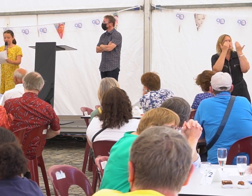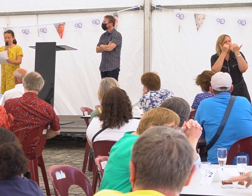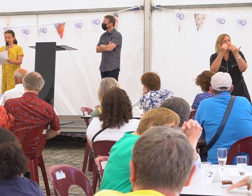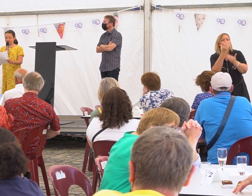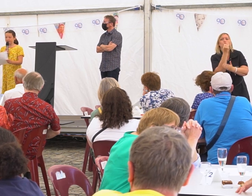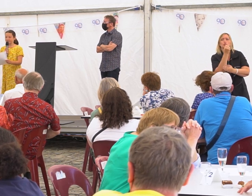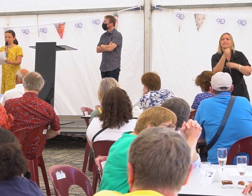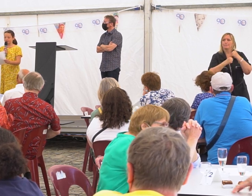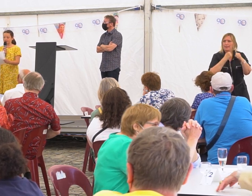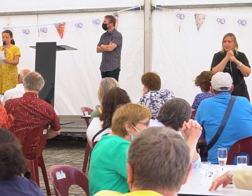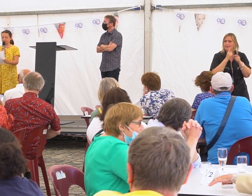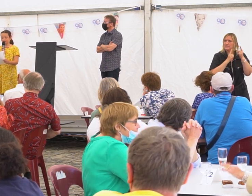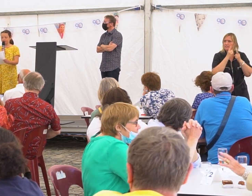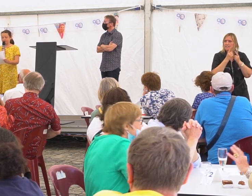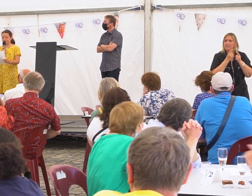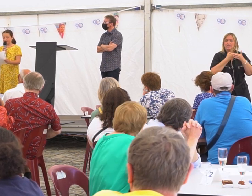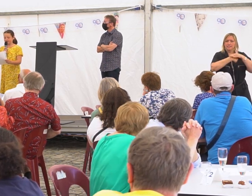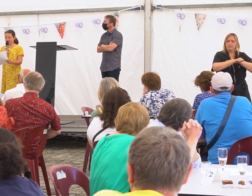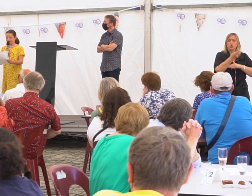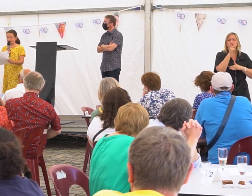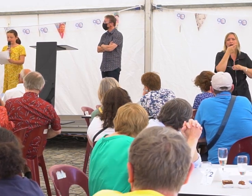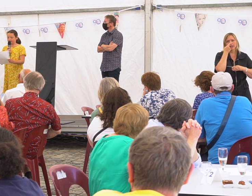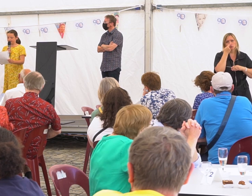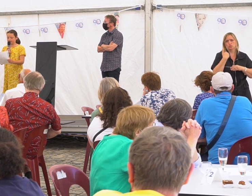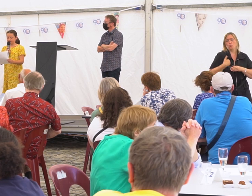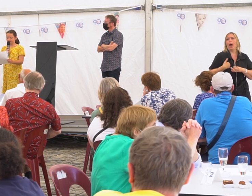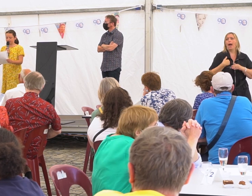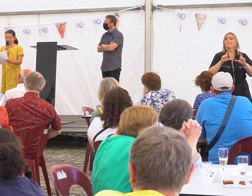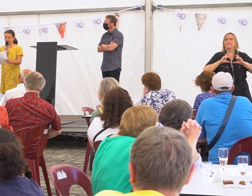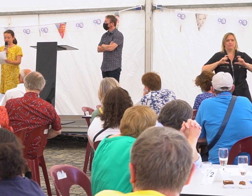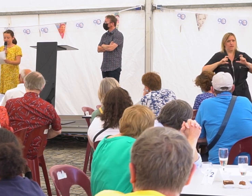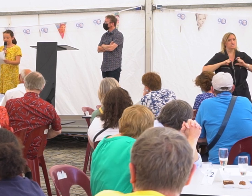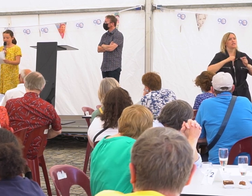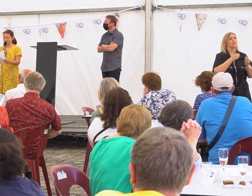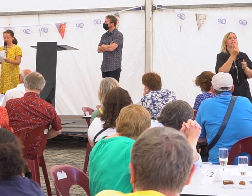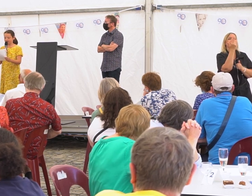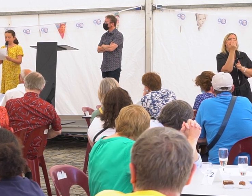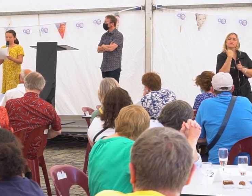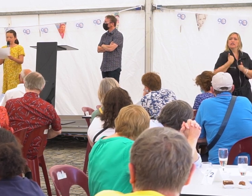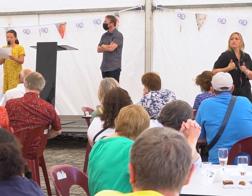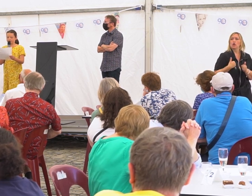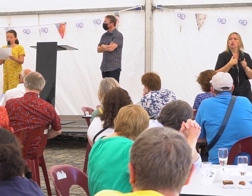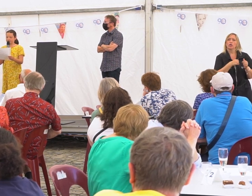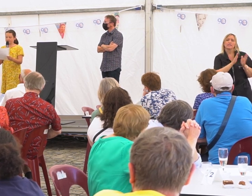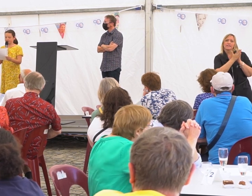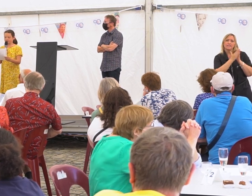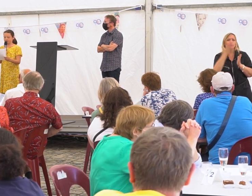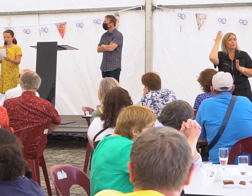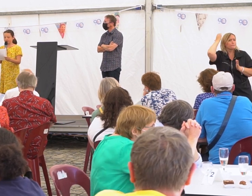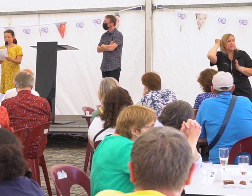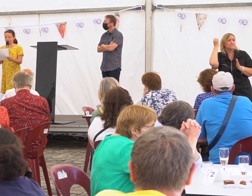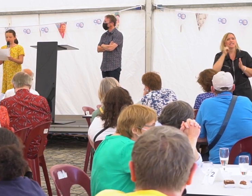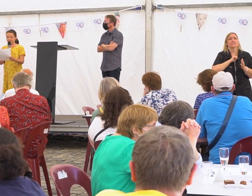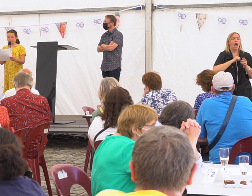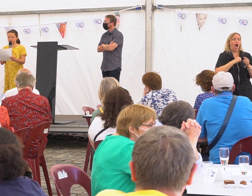90e anniversaire de la naissance du herzotois Marcel Marlier, illustrateur de la collection Martine, diverses animations